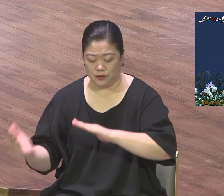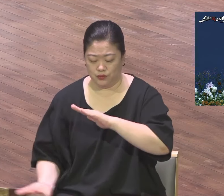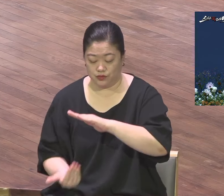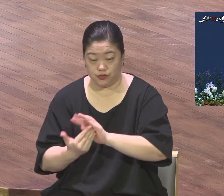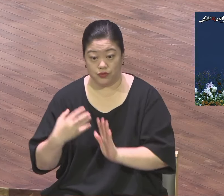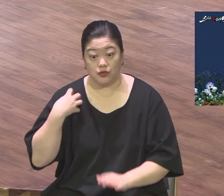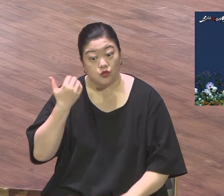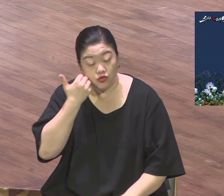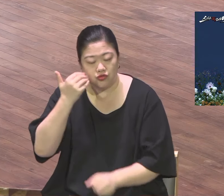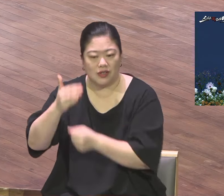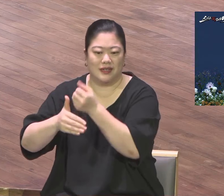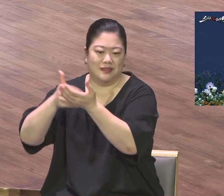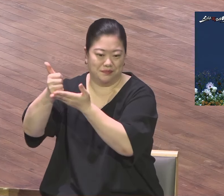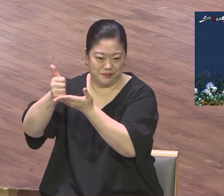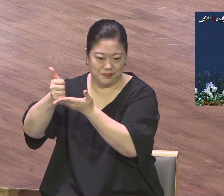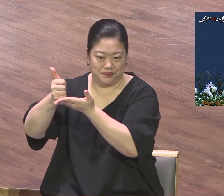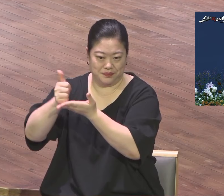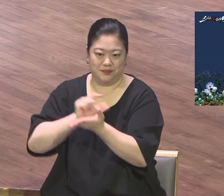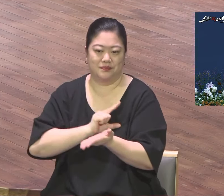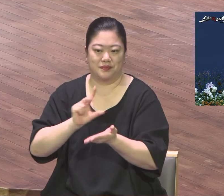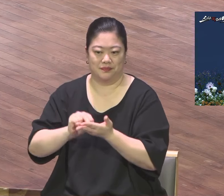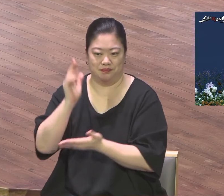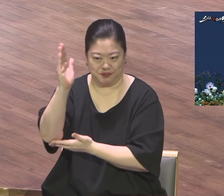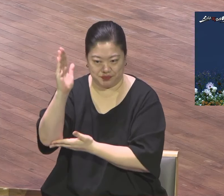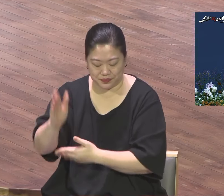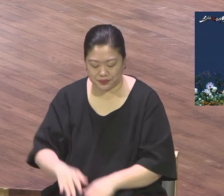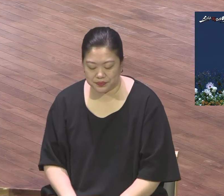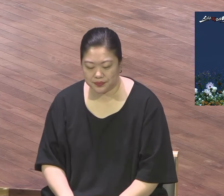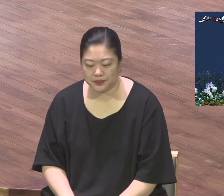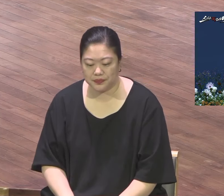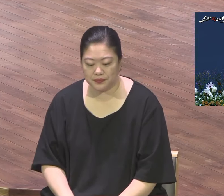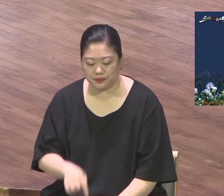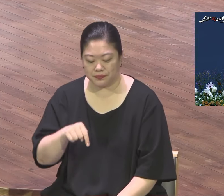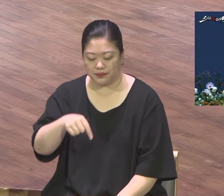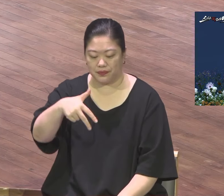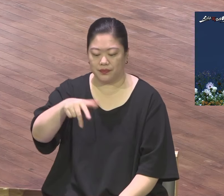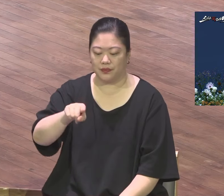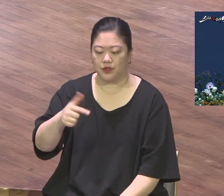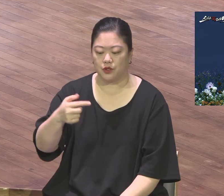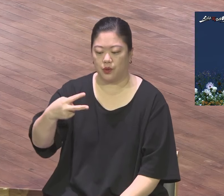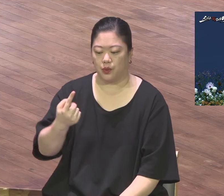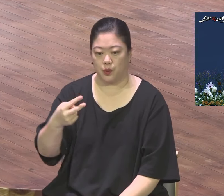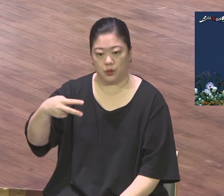드립니다. 솔로몬은 전도서를 읽기 시작하면서